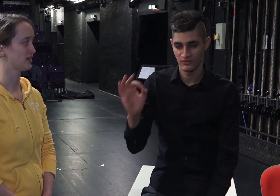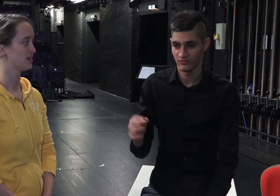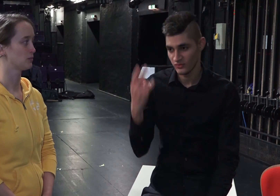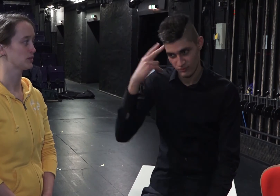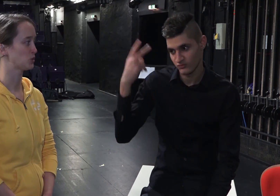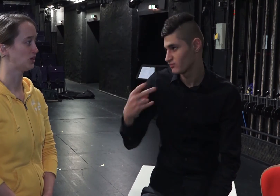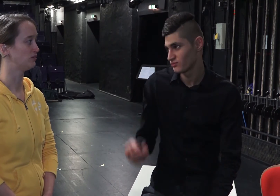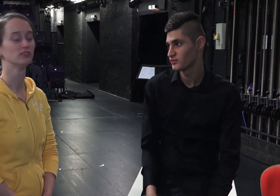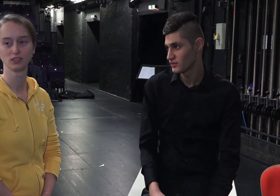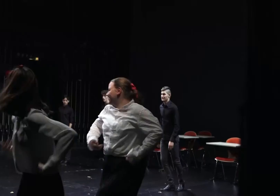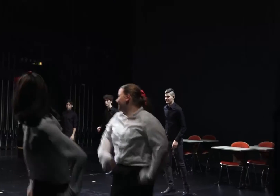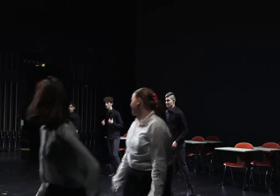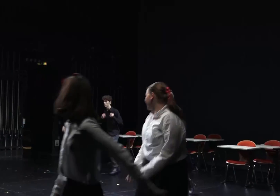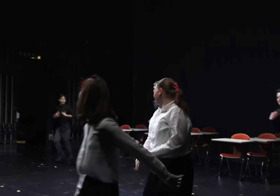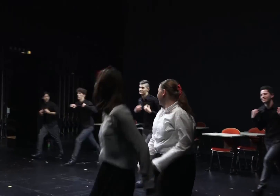an, mitzulaufen.